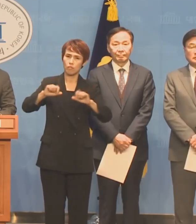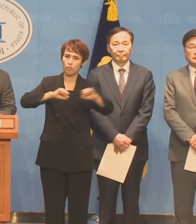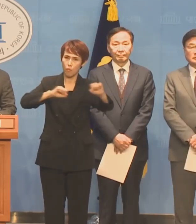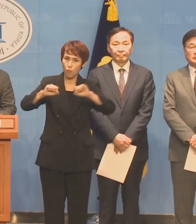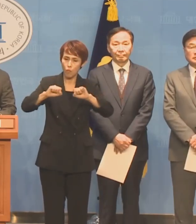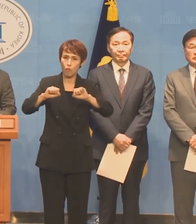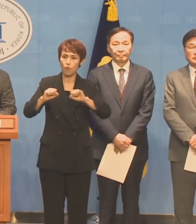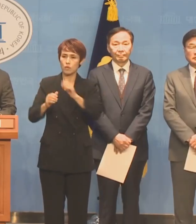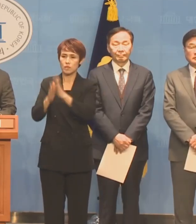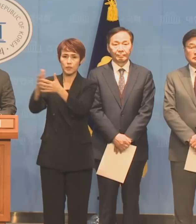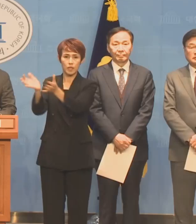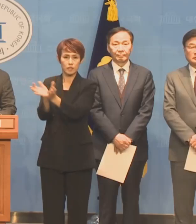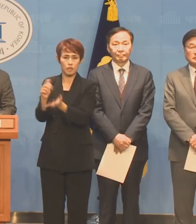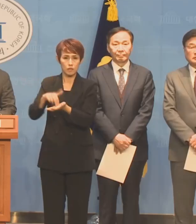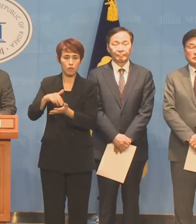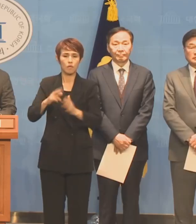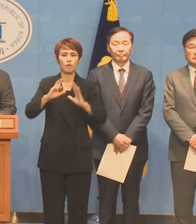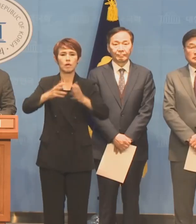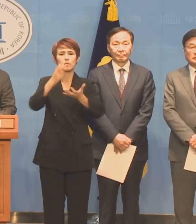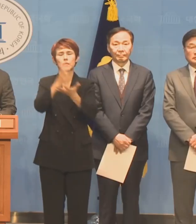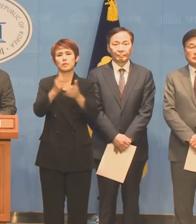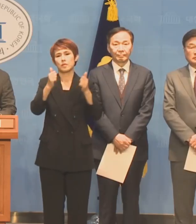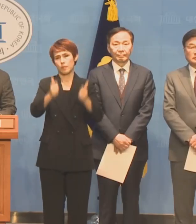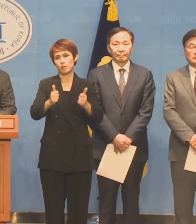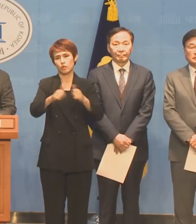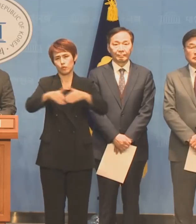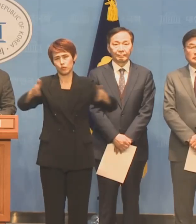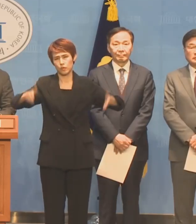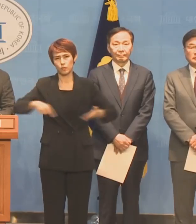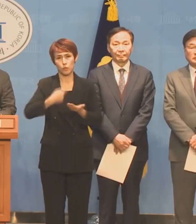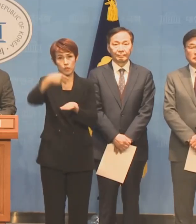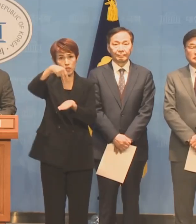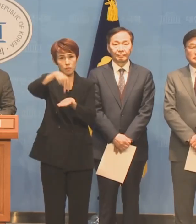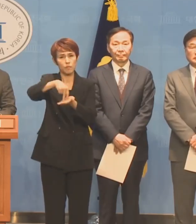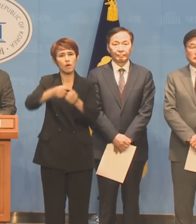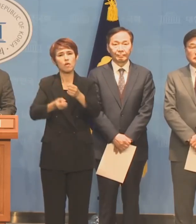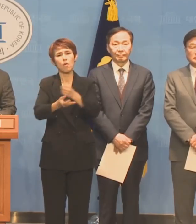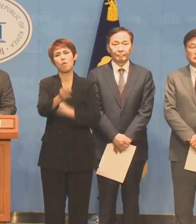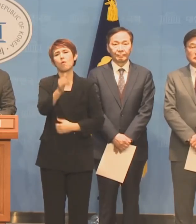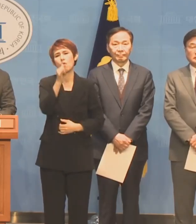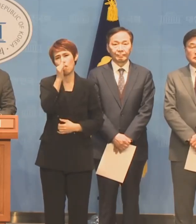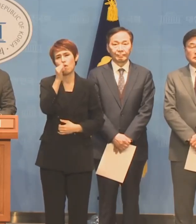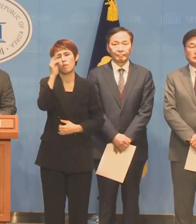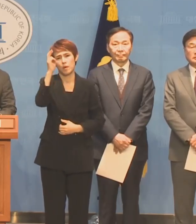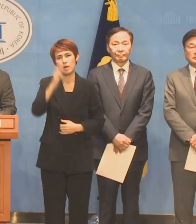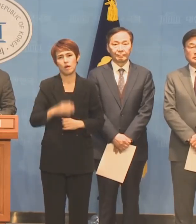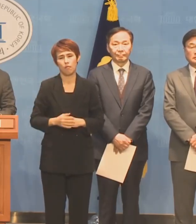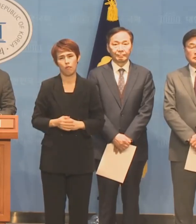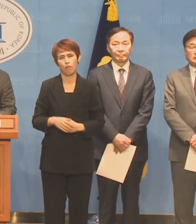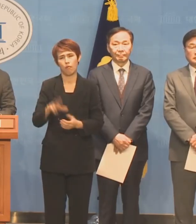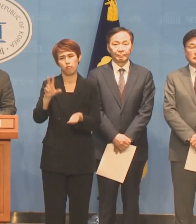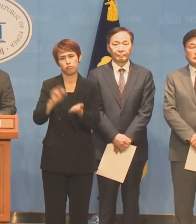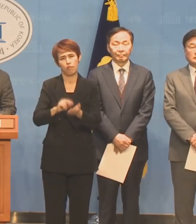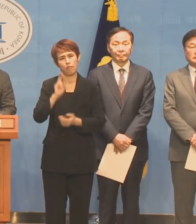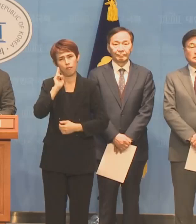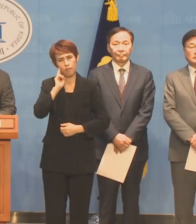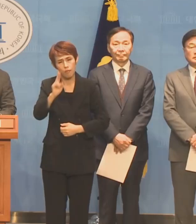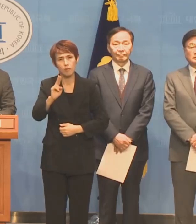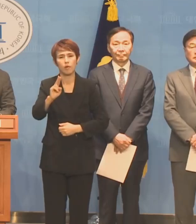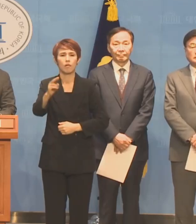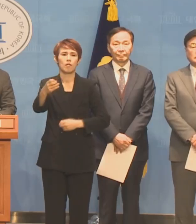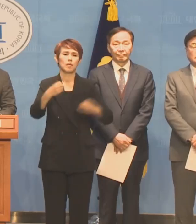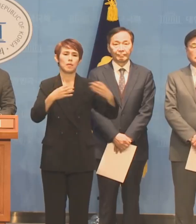언론에서는 헌법재판관으로서의 중립성과 독립성에 영향을 미칠 수 있다며 심각한 우려를 표하고